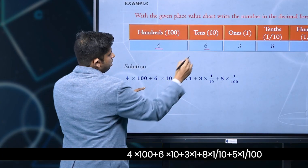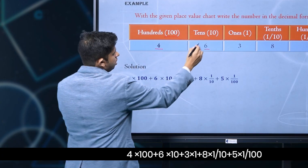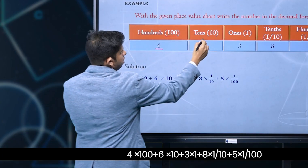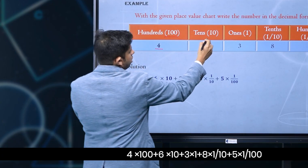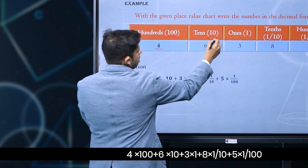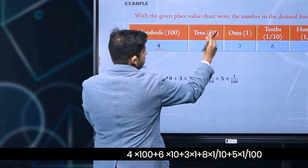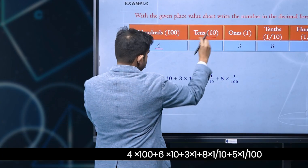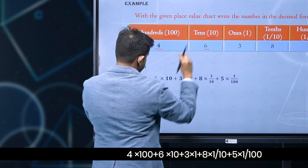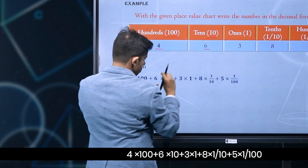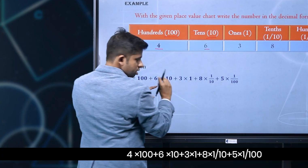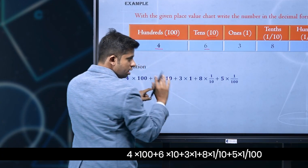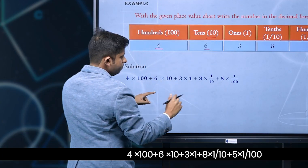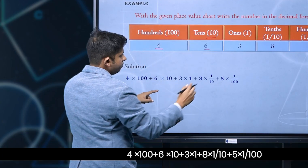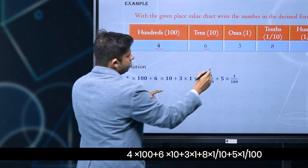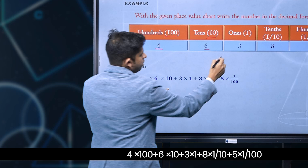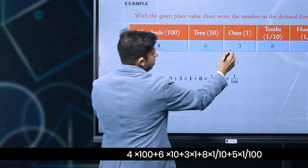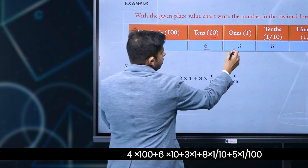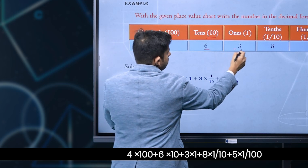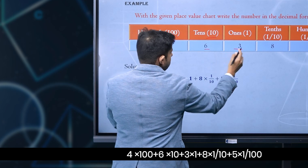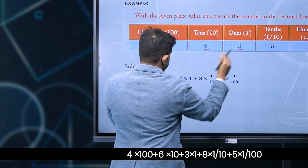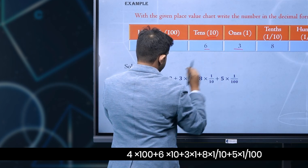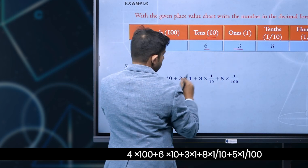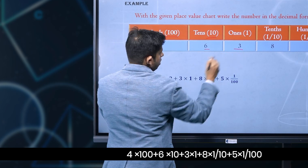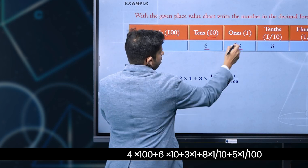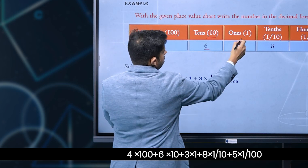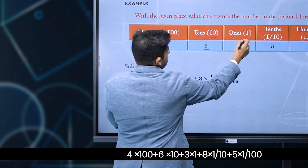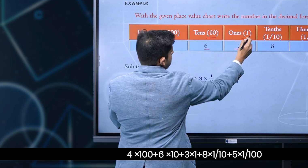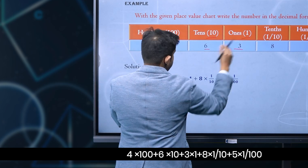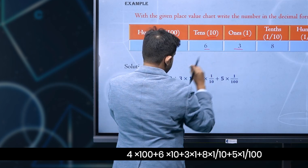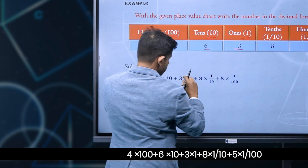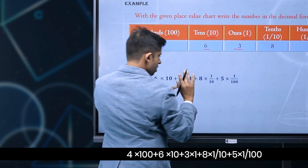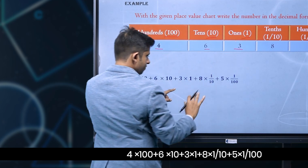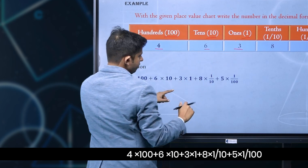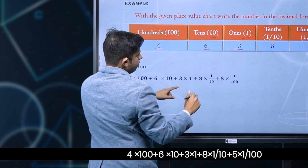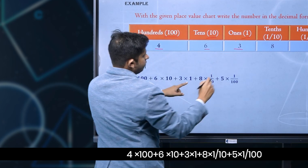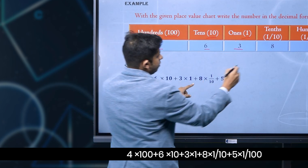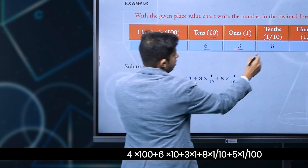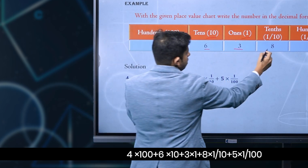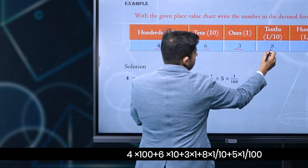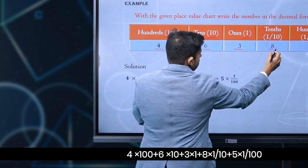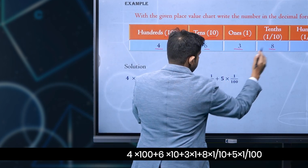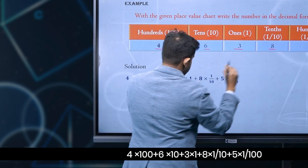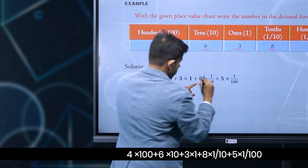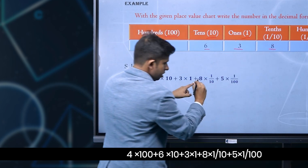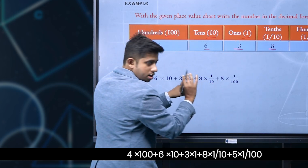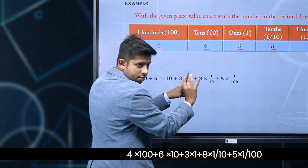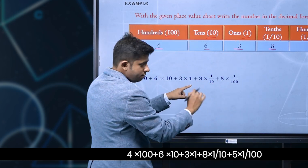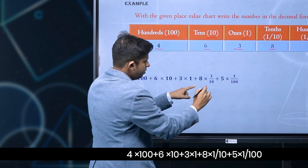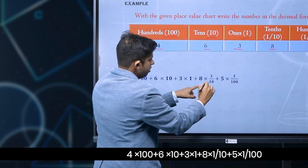4 गुणिले 100 अधिक 6 गुणिले 10 अधिक 3 गुणिले 1 अधिक 8 गुणिले 1 भागिले